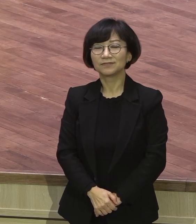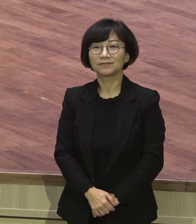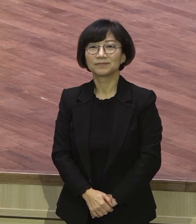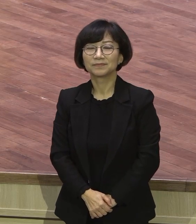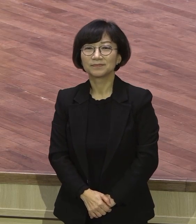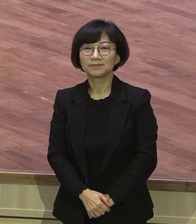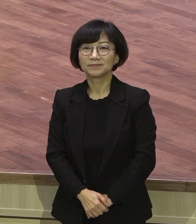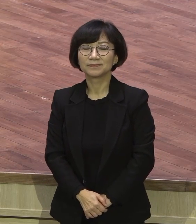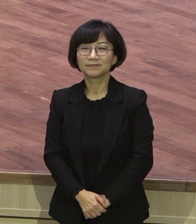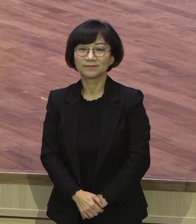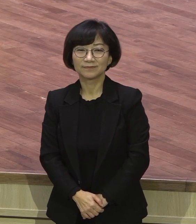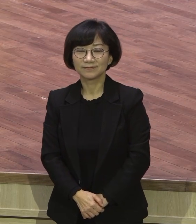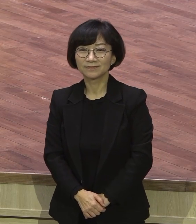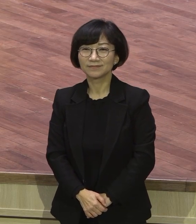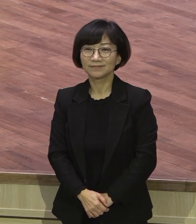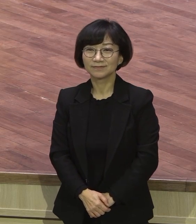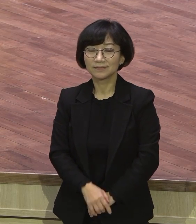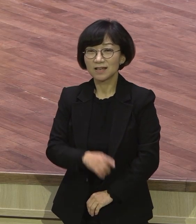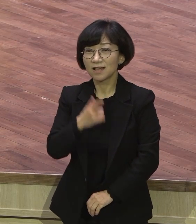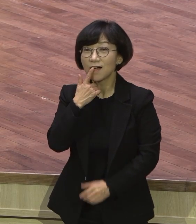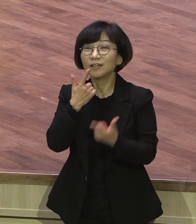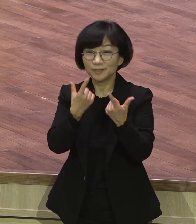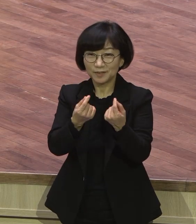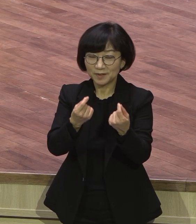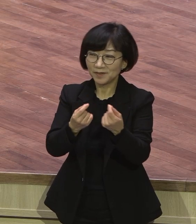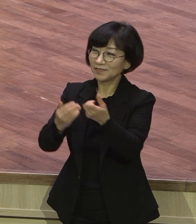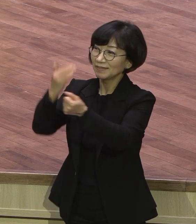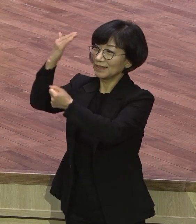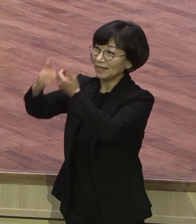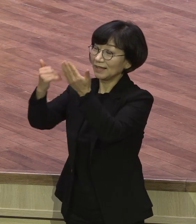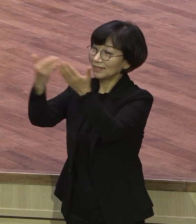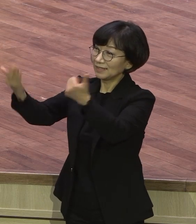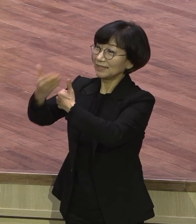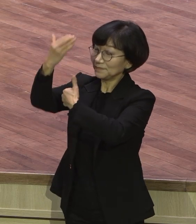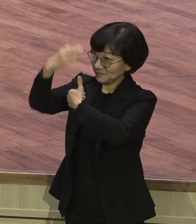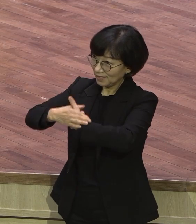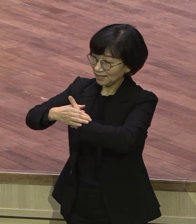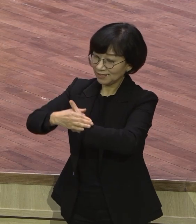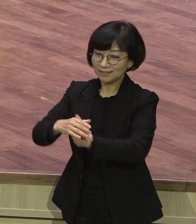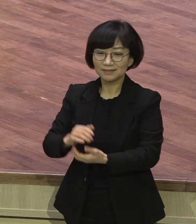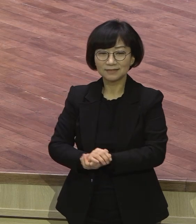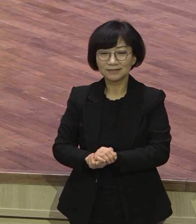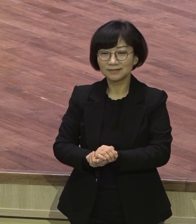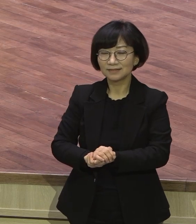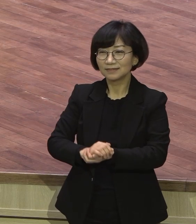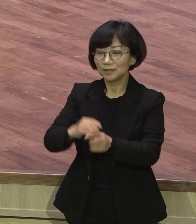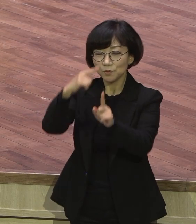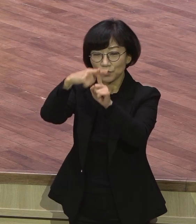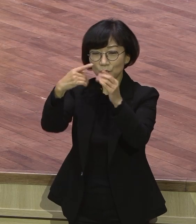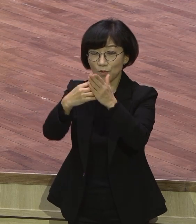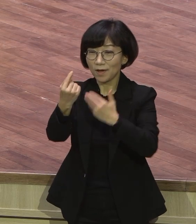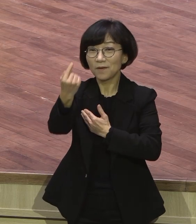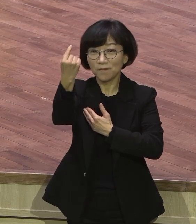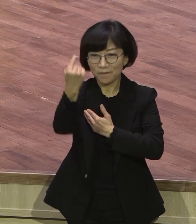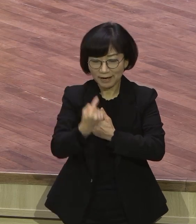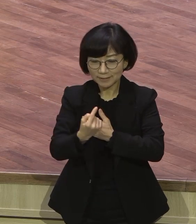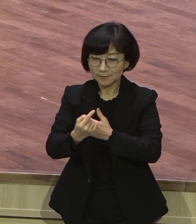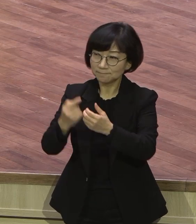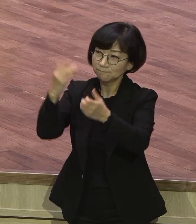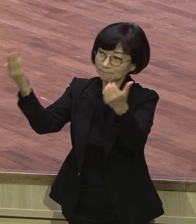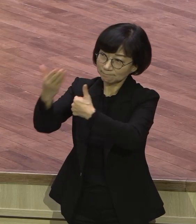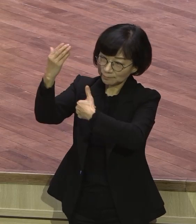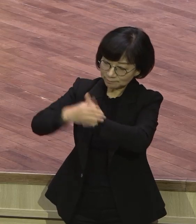하나님께서 맡겨주신 이 사명 거룩한 주일날 하나님 나와서 주일을 성수하면서 주일날